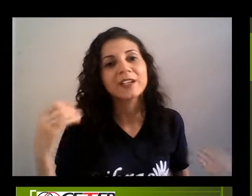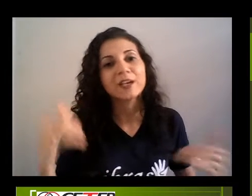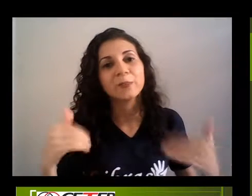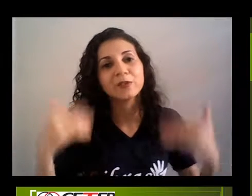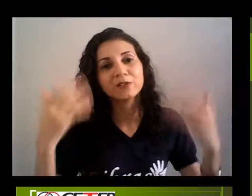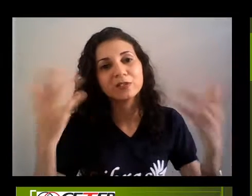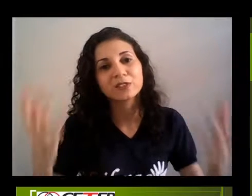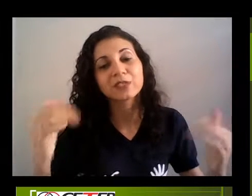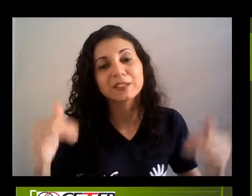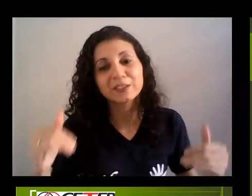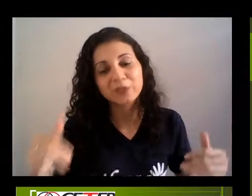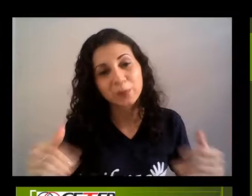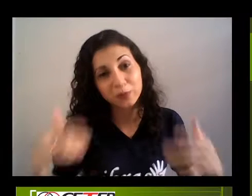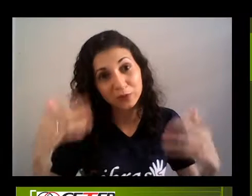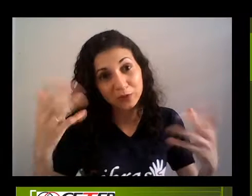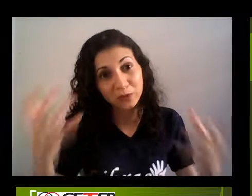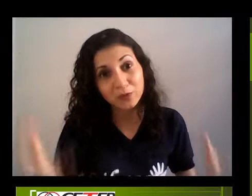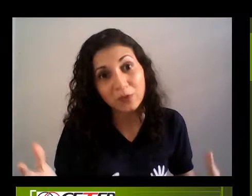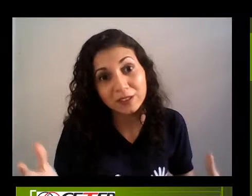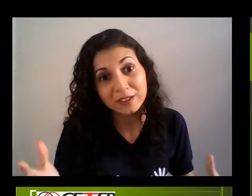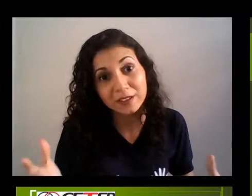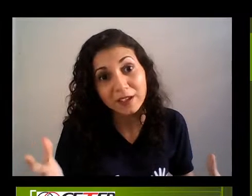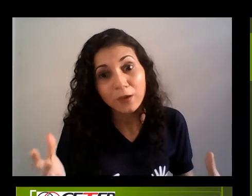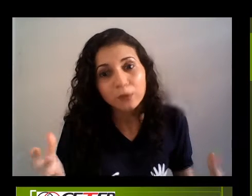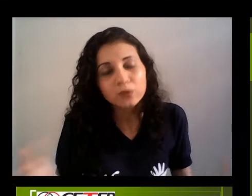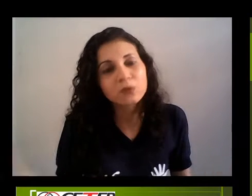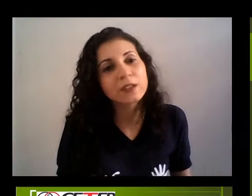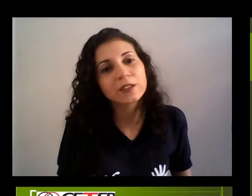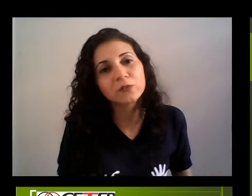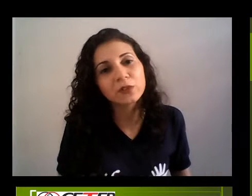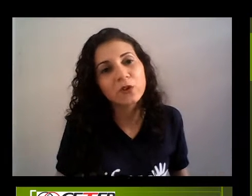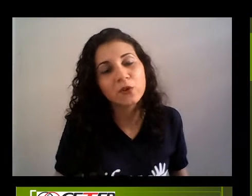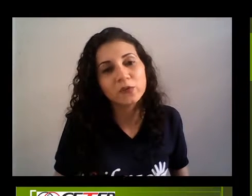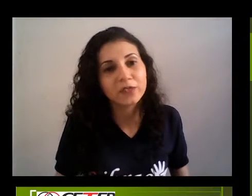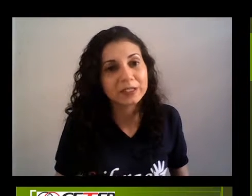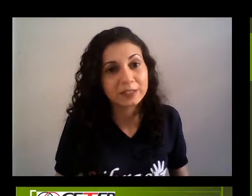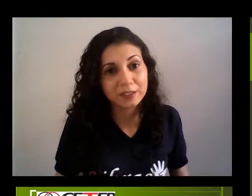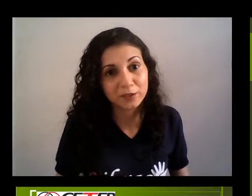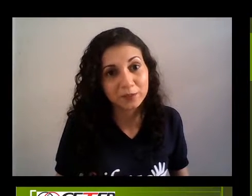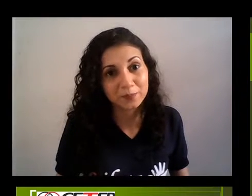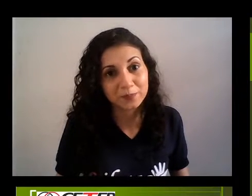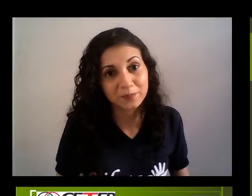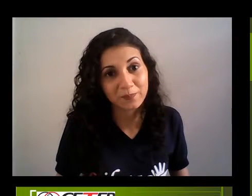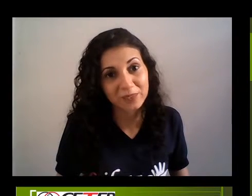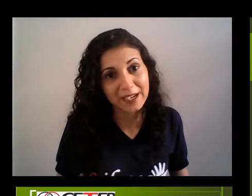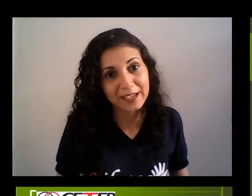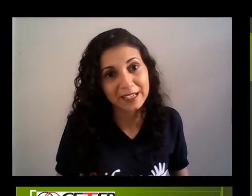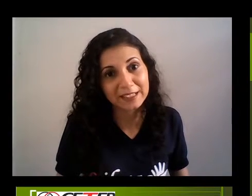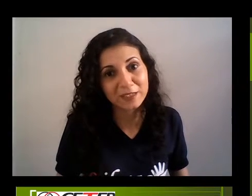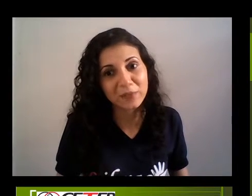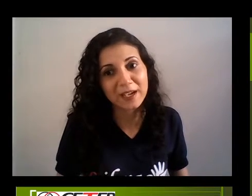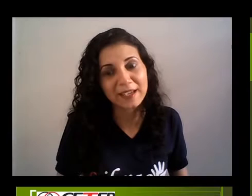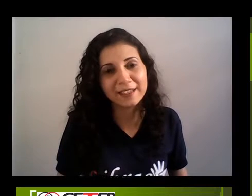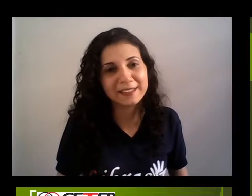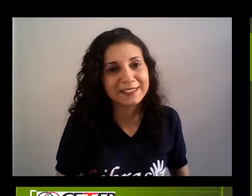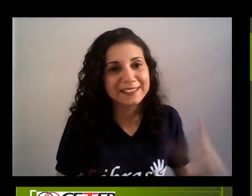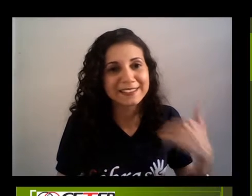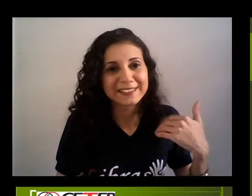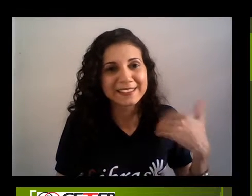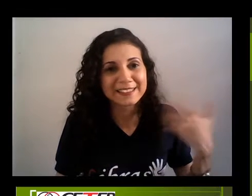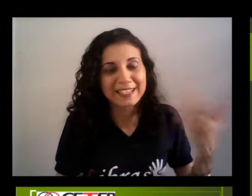vai reproduzindo, tentando reproduzir os sons. O surdo, ele não tem como fazer isso, né? Então, para